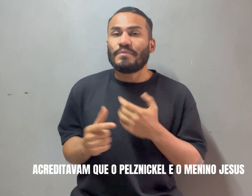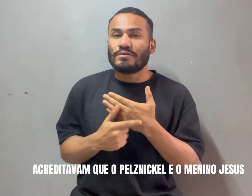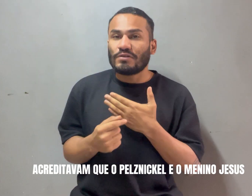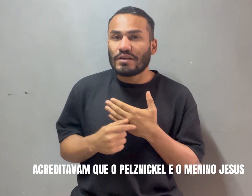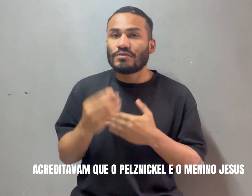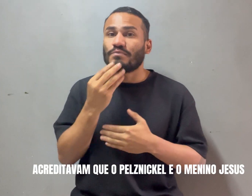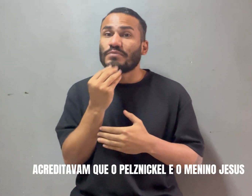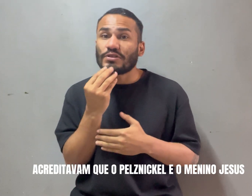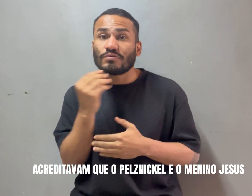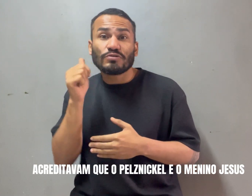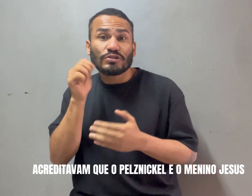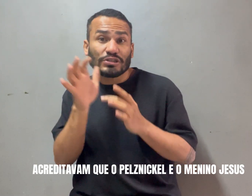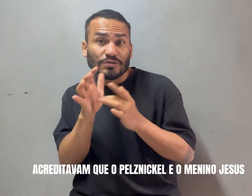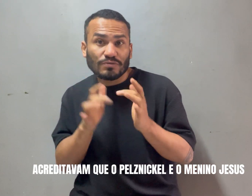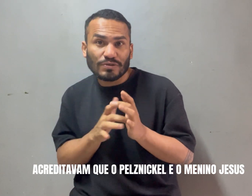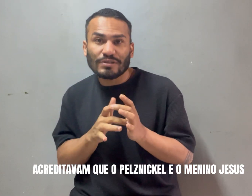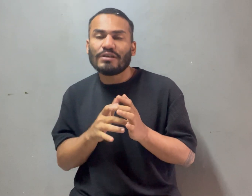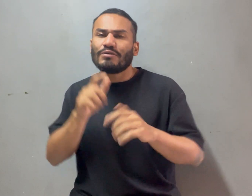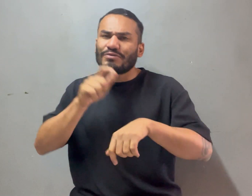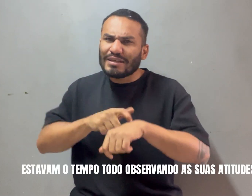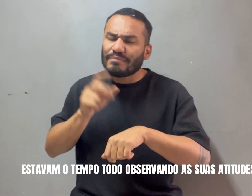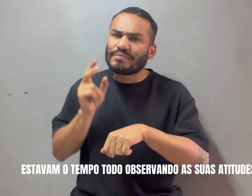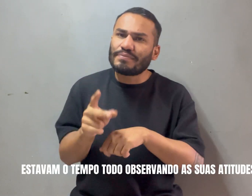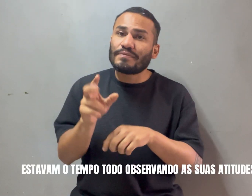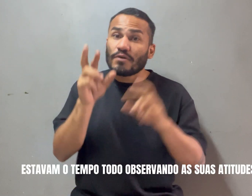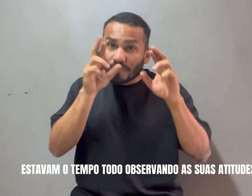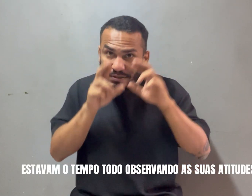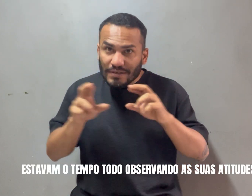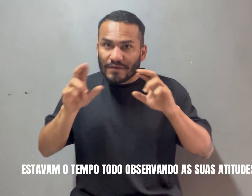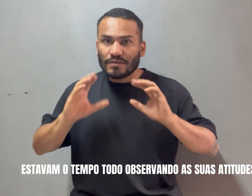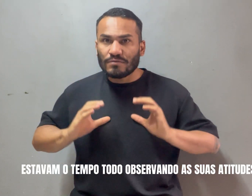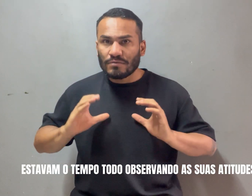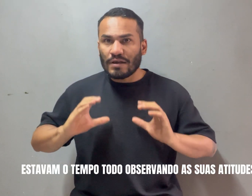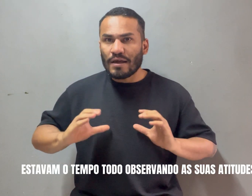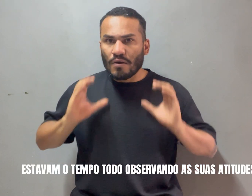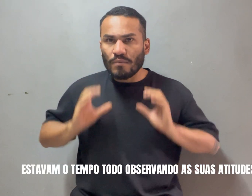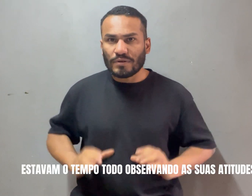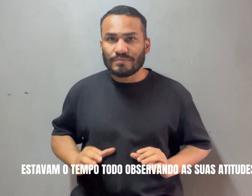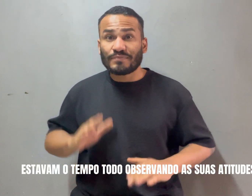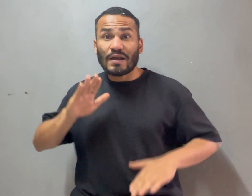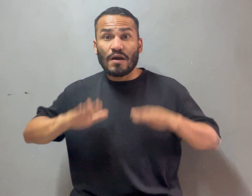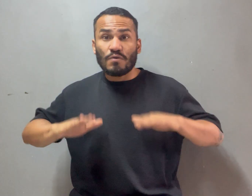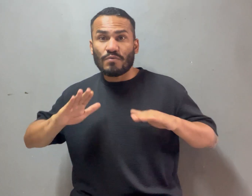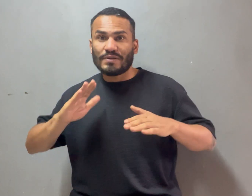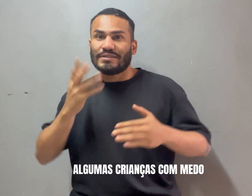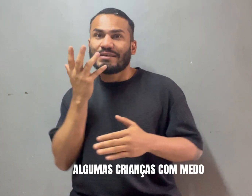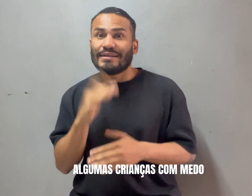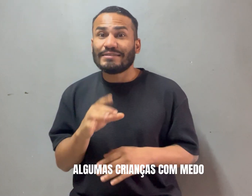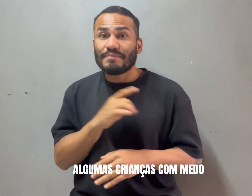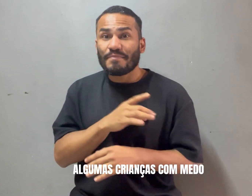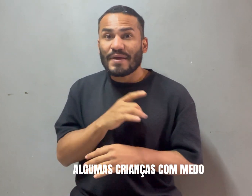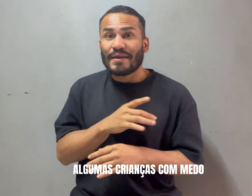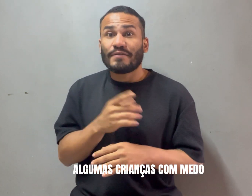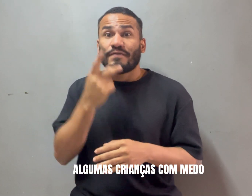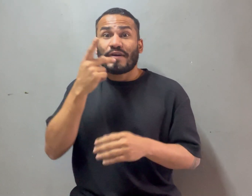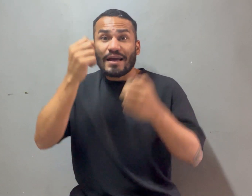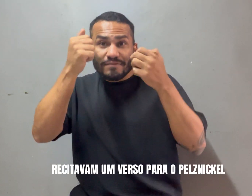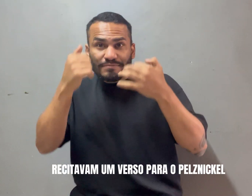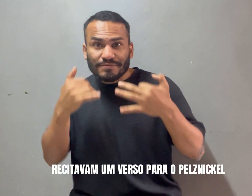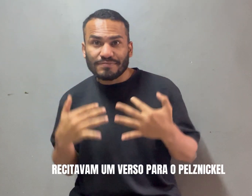que o Belsnickel e o Menino Jesus estavam o tempo todo observando as suas atitudes. Algumas crianças, com medo, recitavam